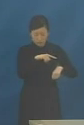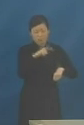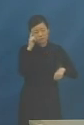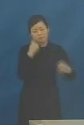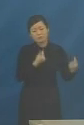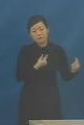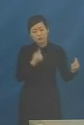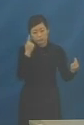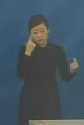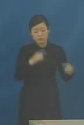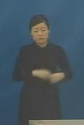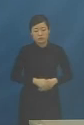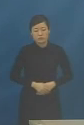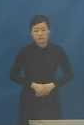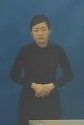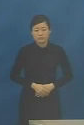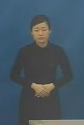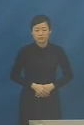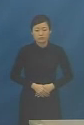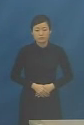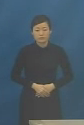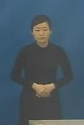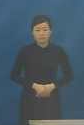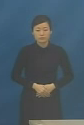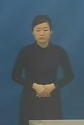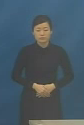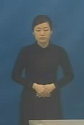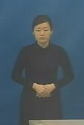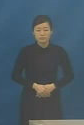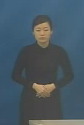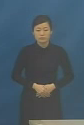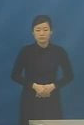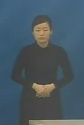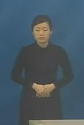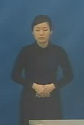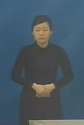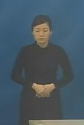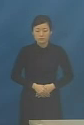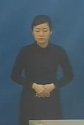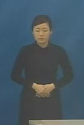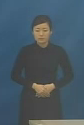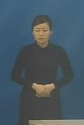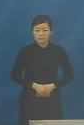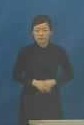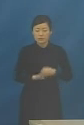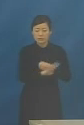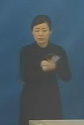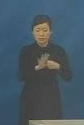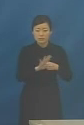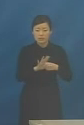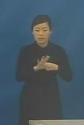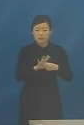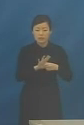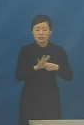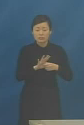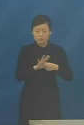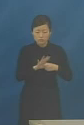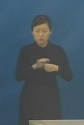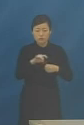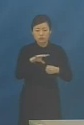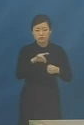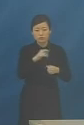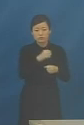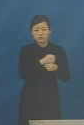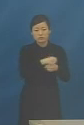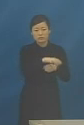思っております私どもはこのことが原子力発電所の再稼働の判断に影響すると